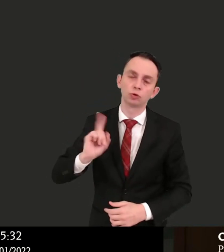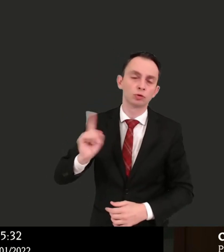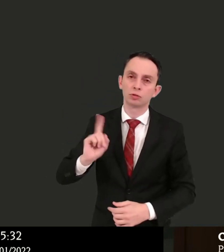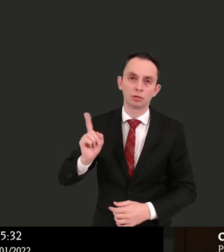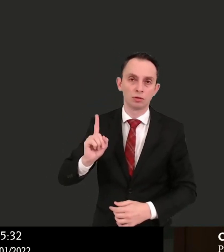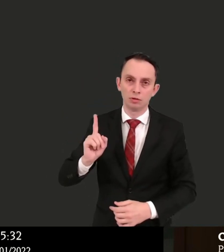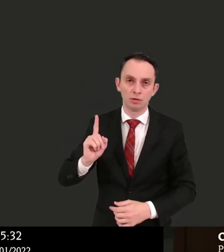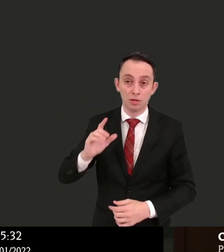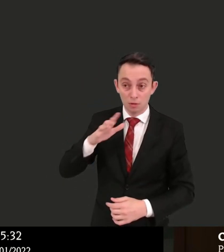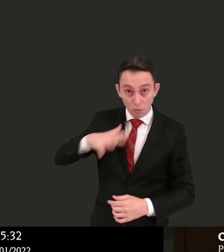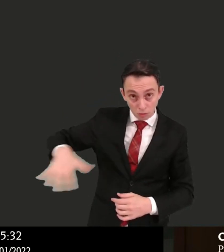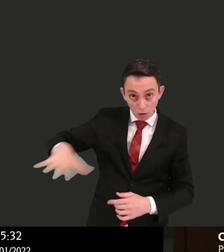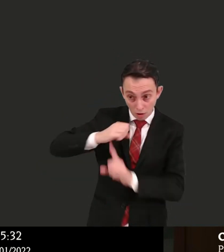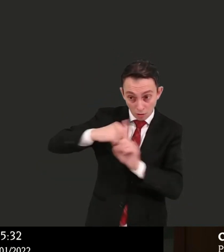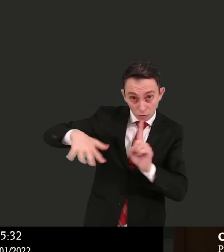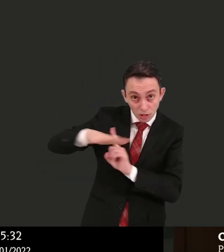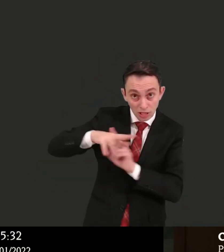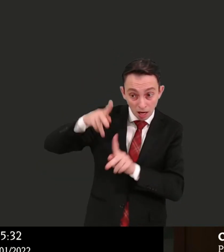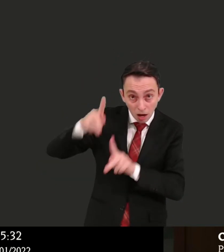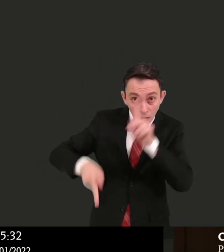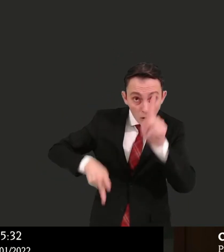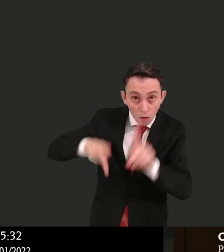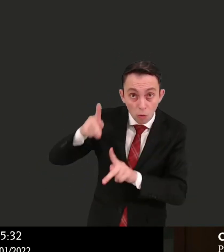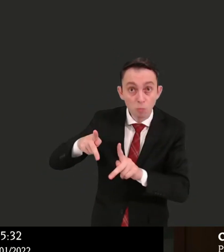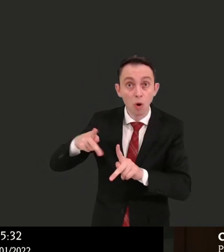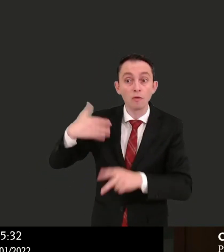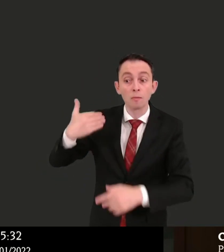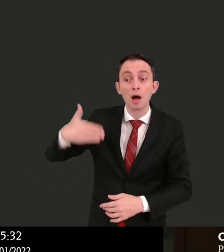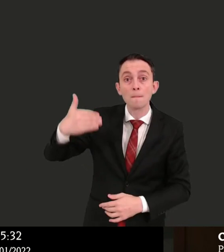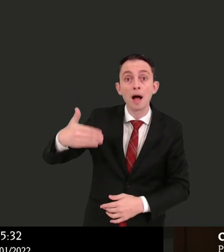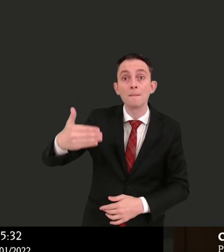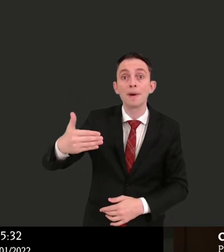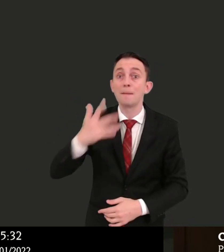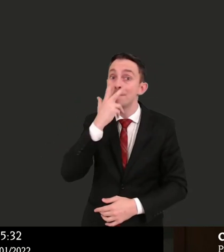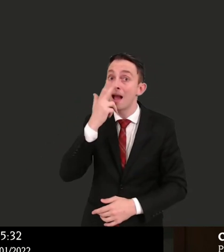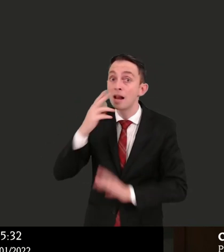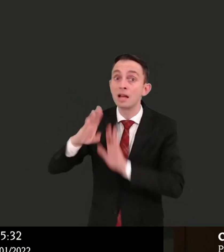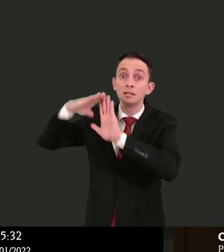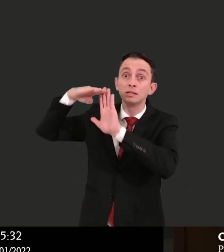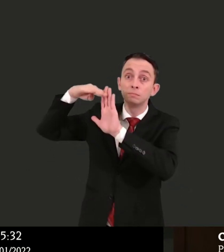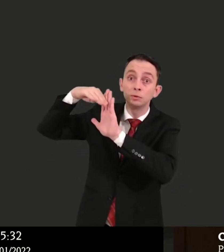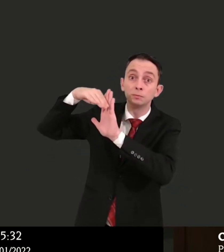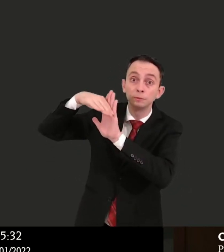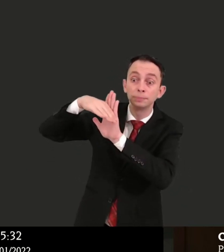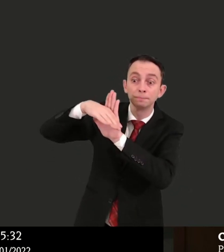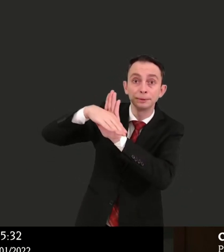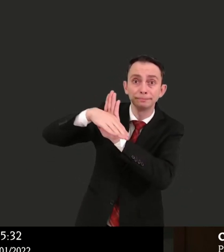Enquanto humanidade, nós caminhamos, lamentavelmente, de treva em treva e de queda em